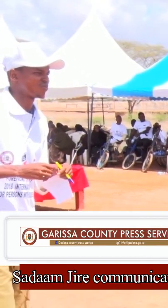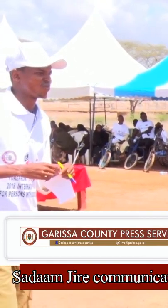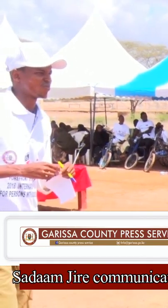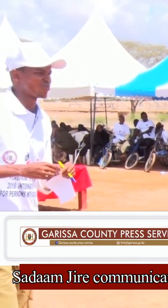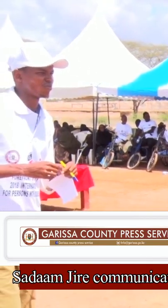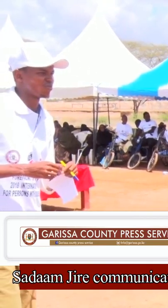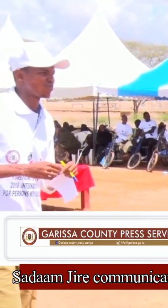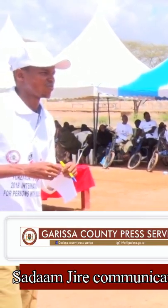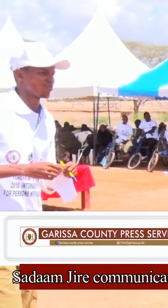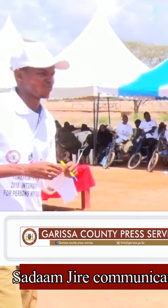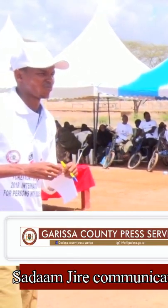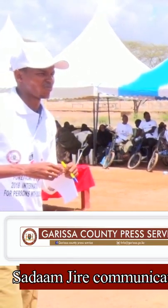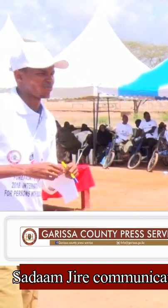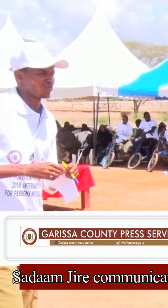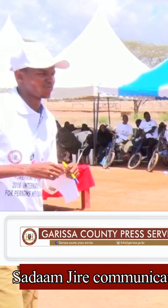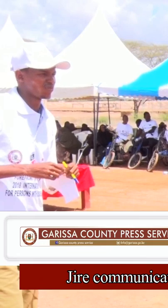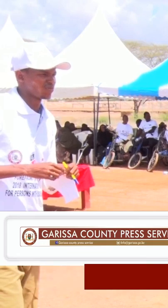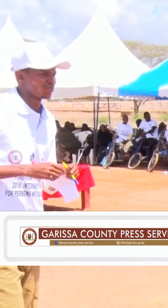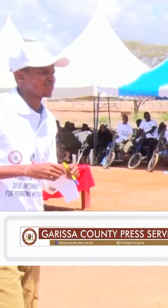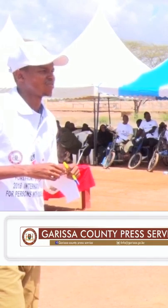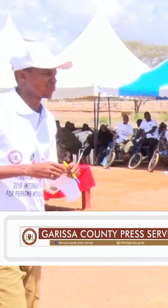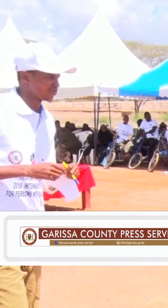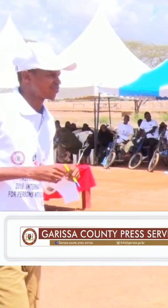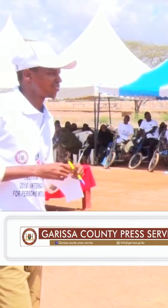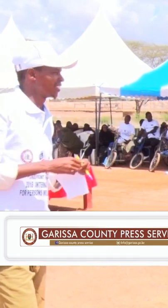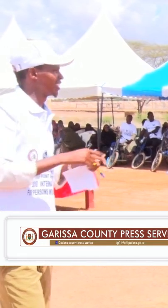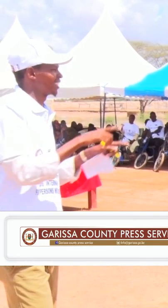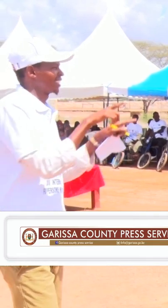siiyo, empowerment nala siiyo county government ka codsanaynaa.